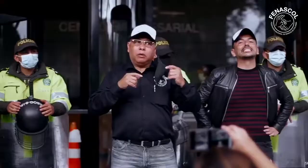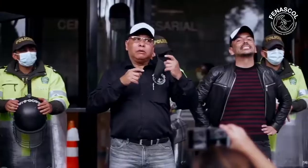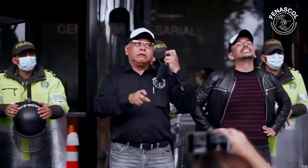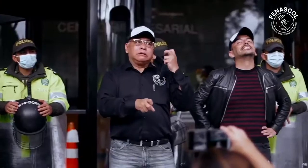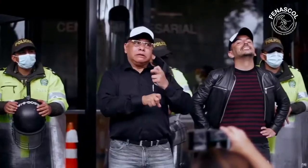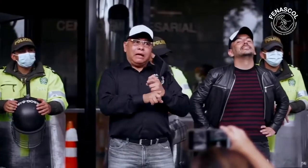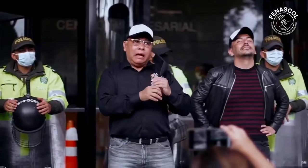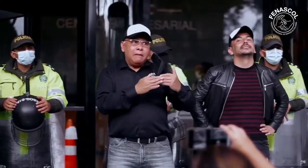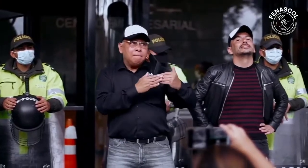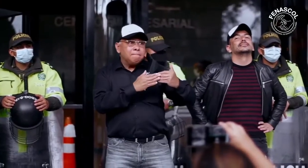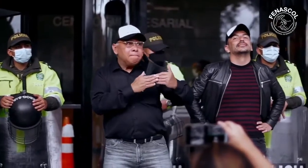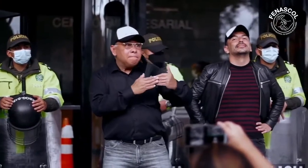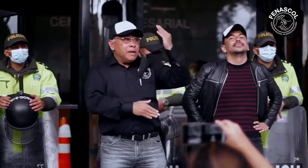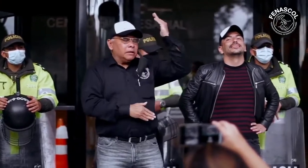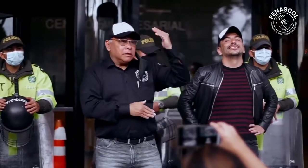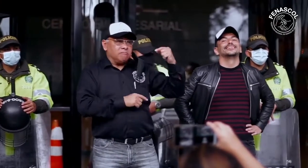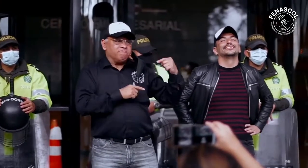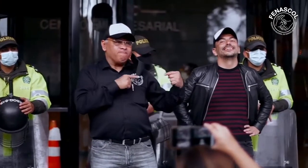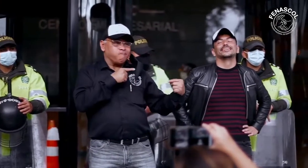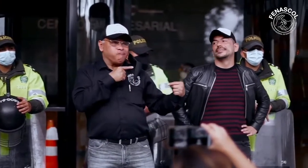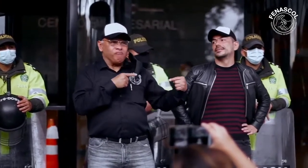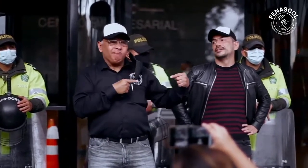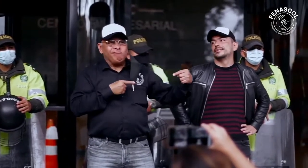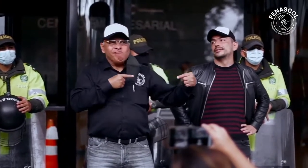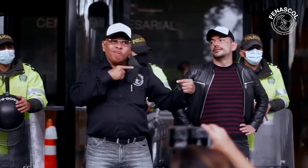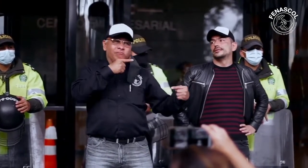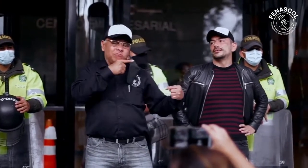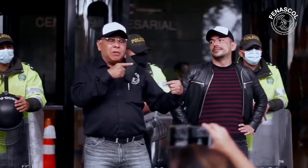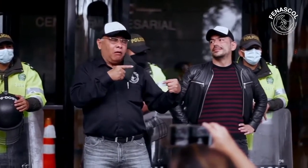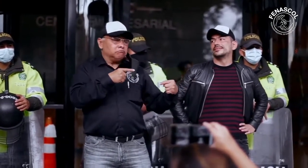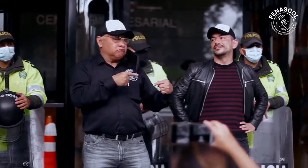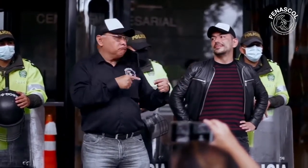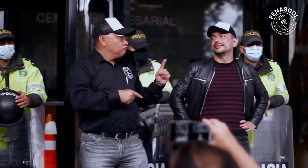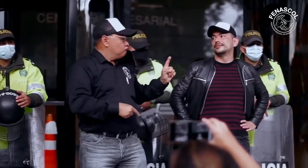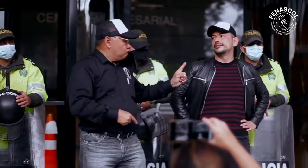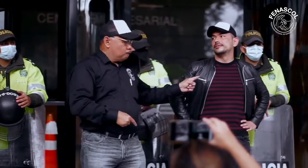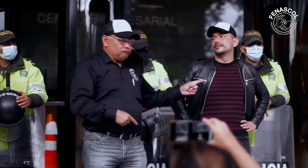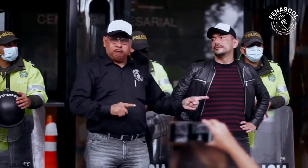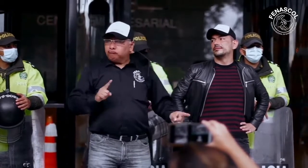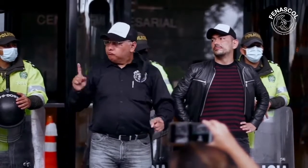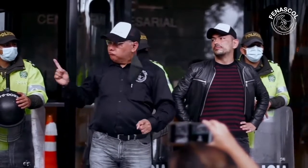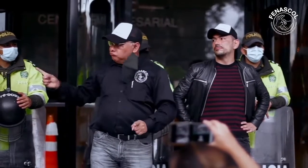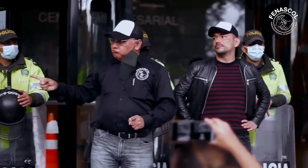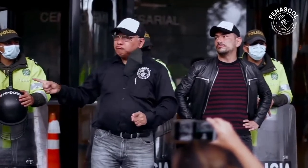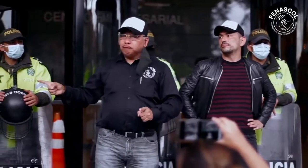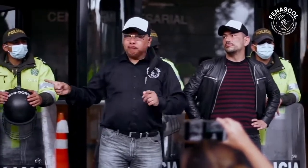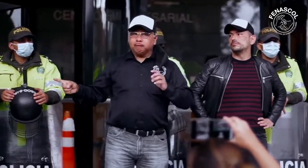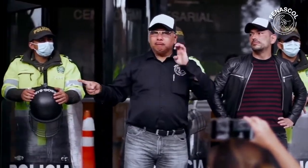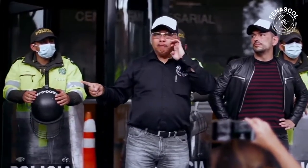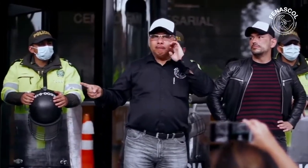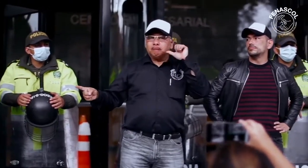Fue duro. Al principio el ambiente estaba tenso, pero con el apoyo de Daniel y de